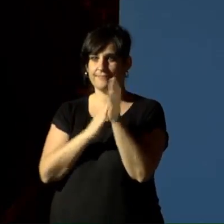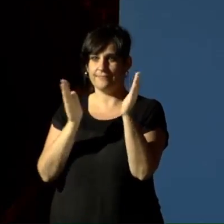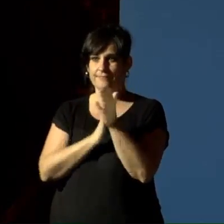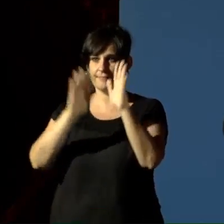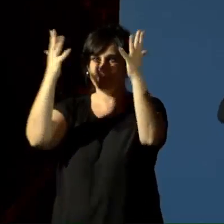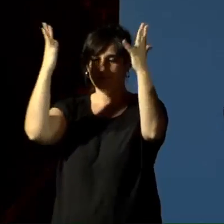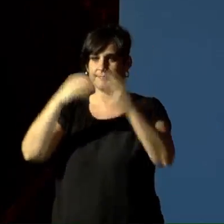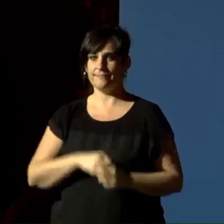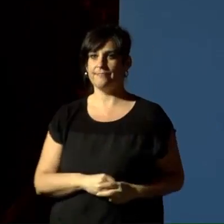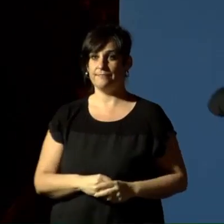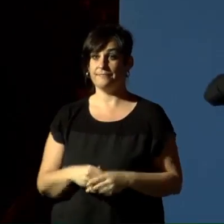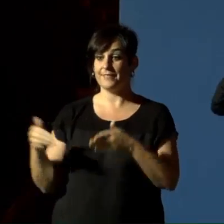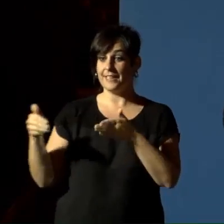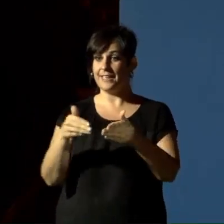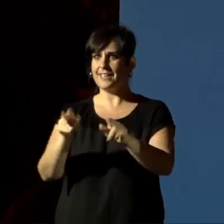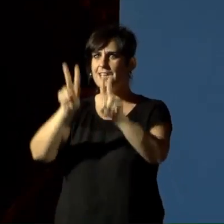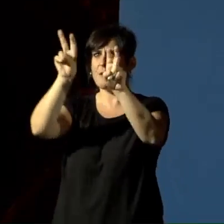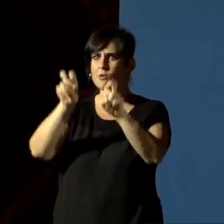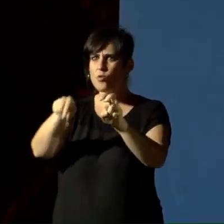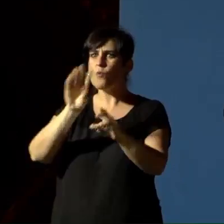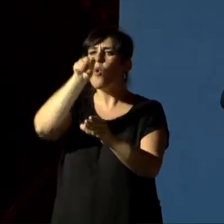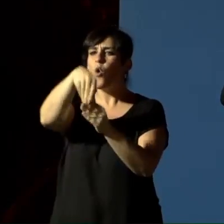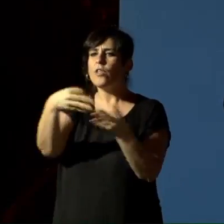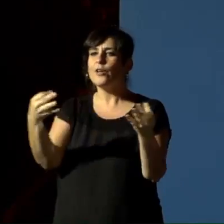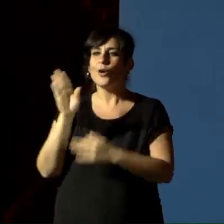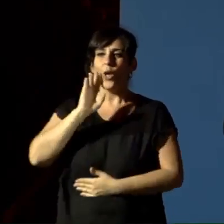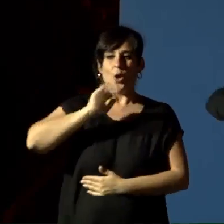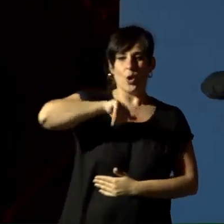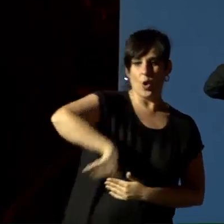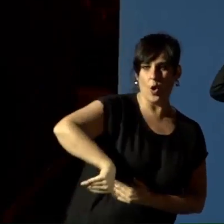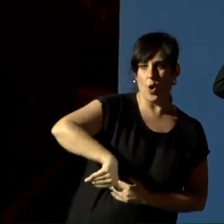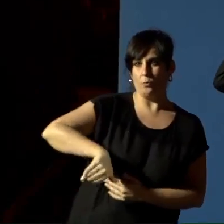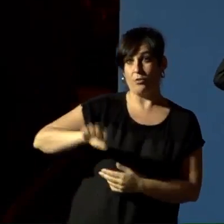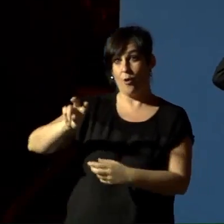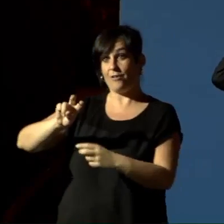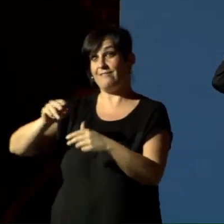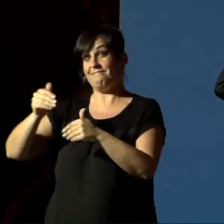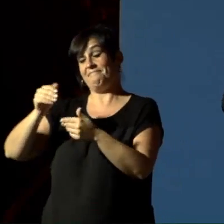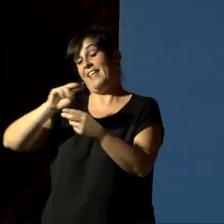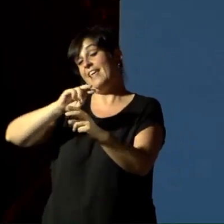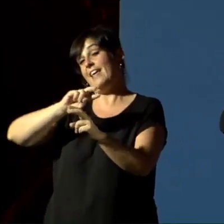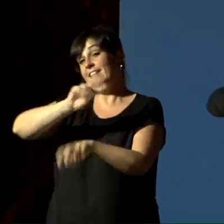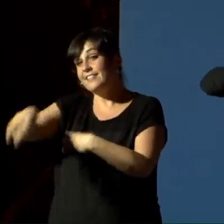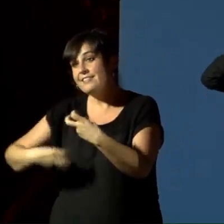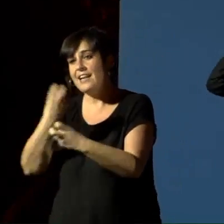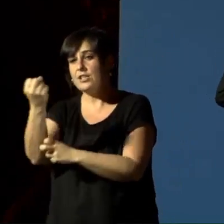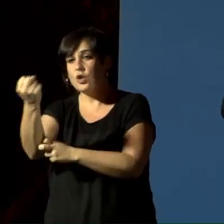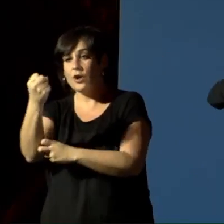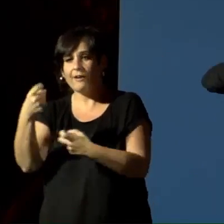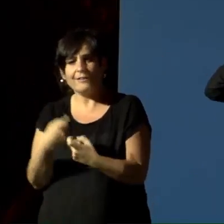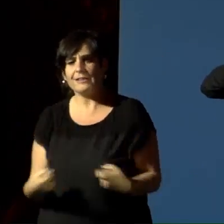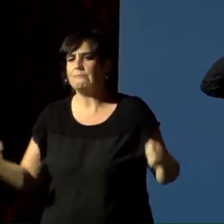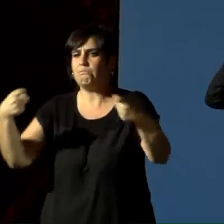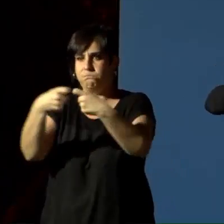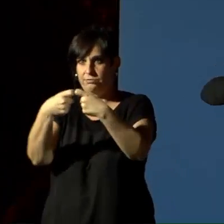O novo paradigma confronta a corrupción coa transición enerxética. Non vai haber transición enerxética se os